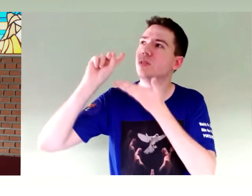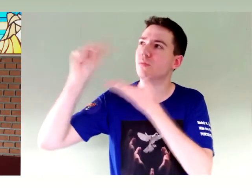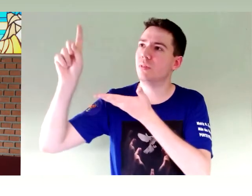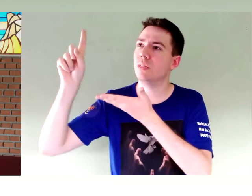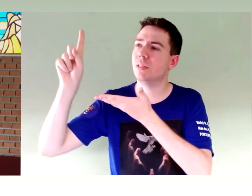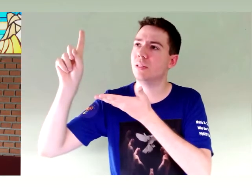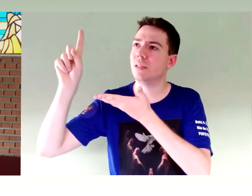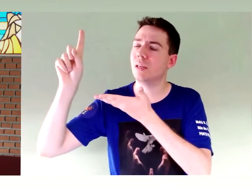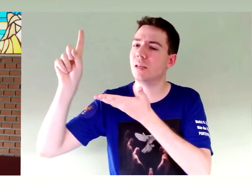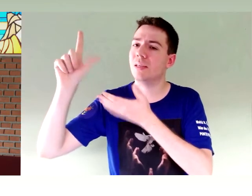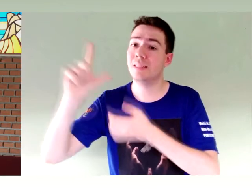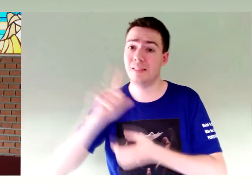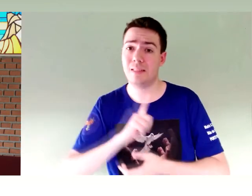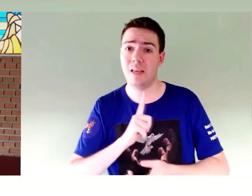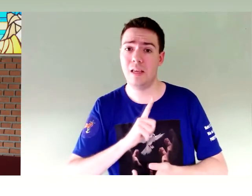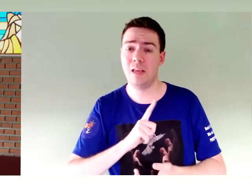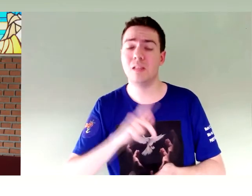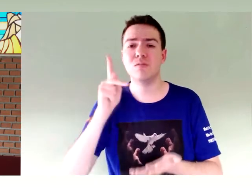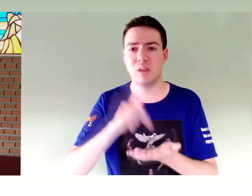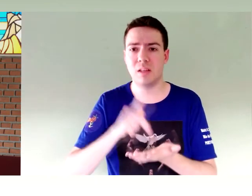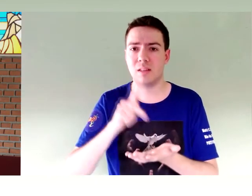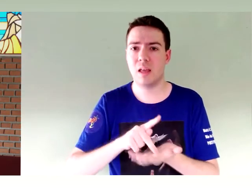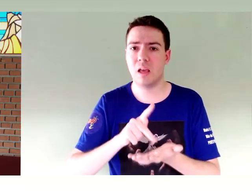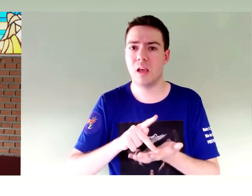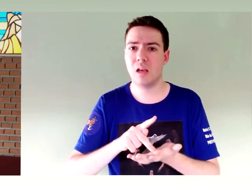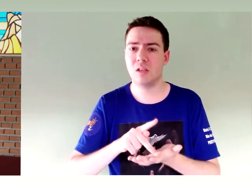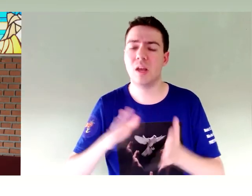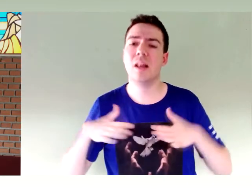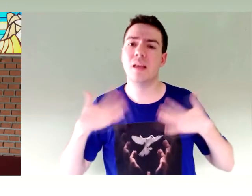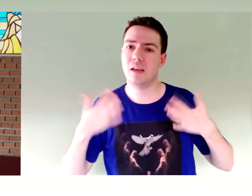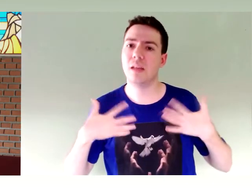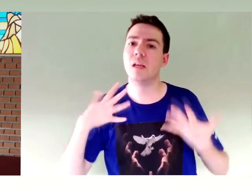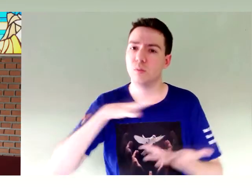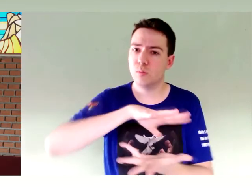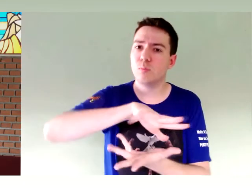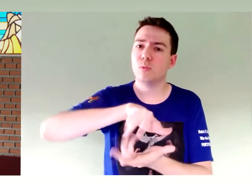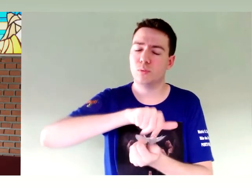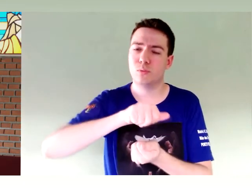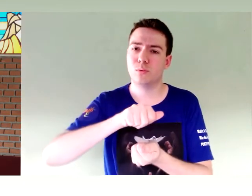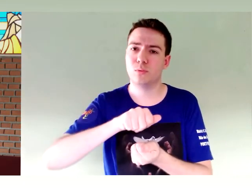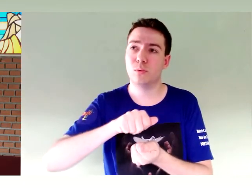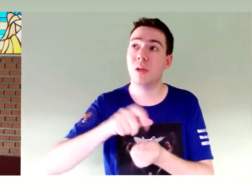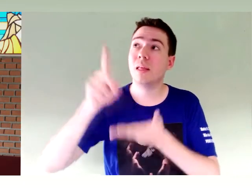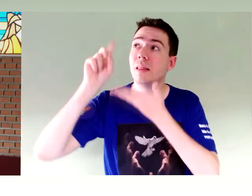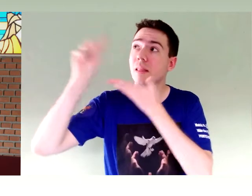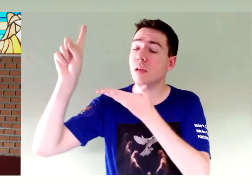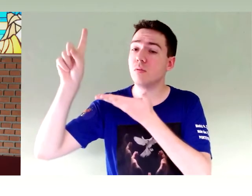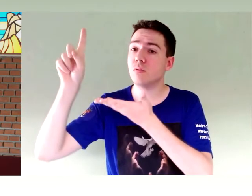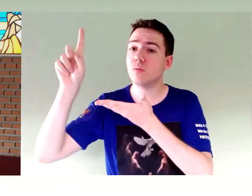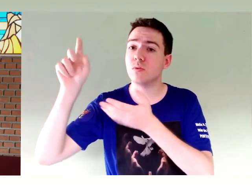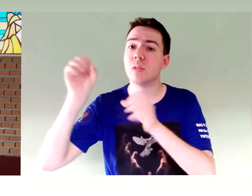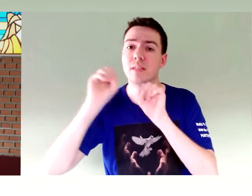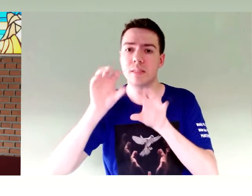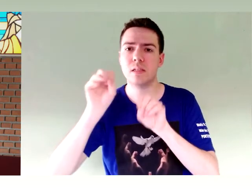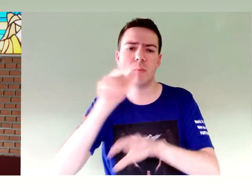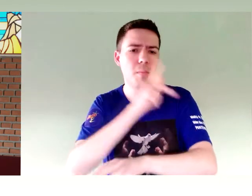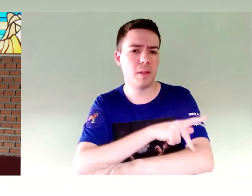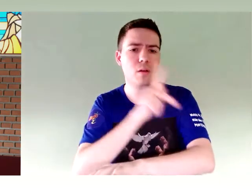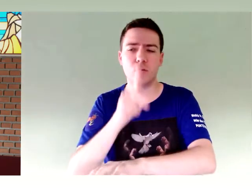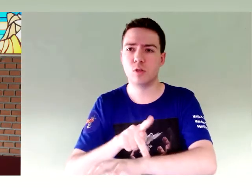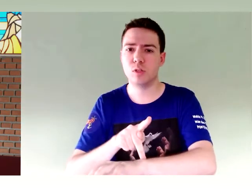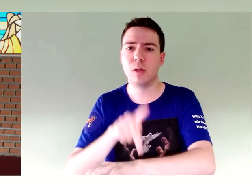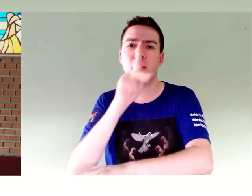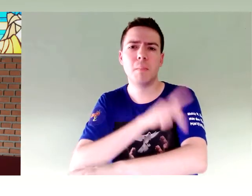de fato essa forma de realização humana, Deus segue uma pedagogia